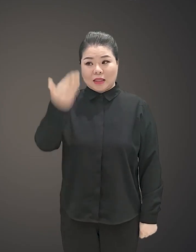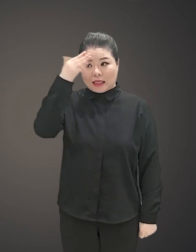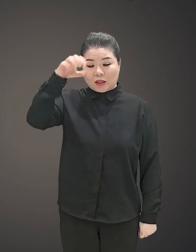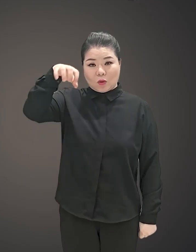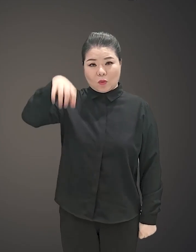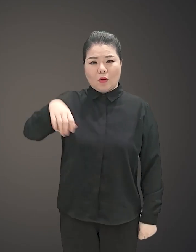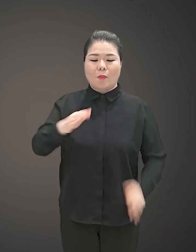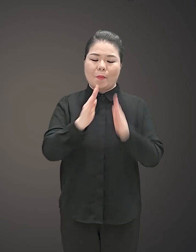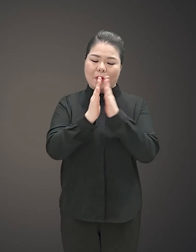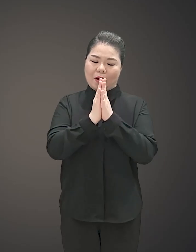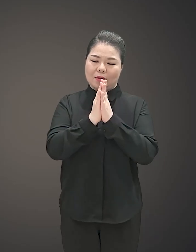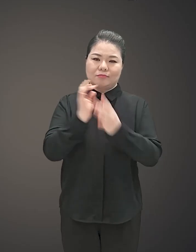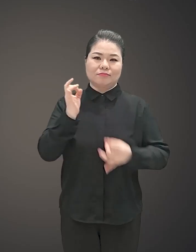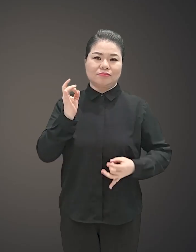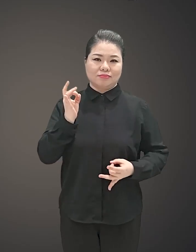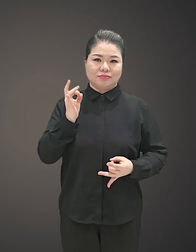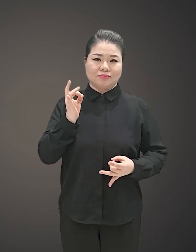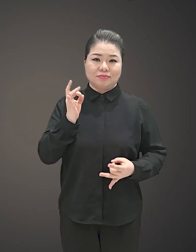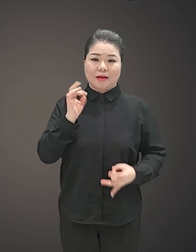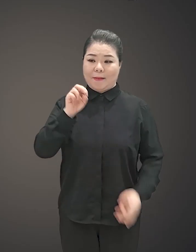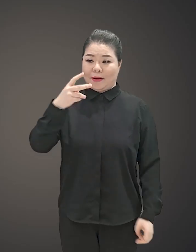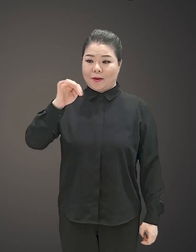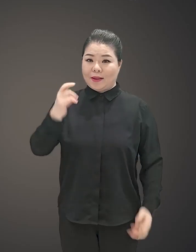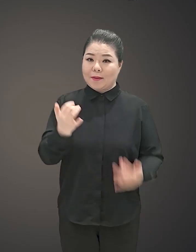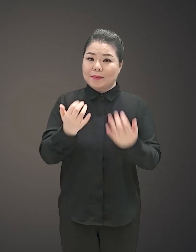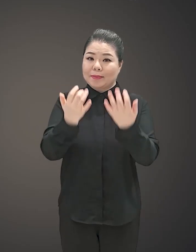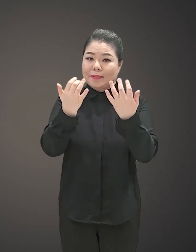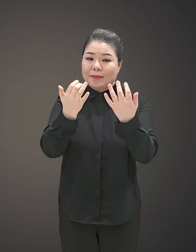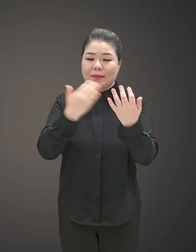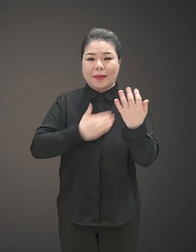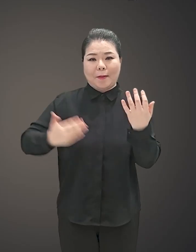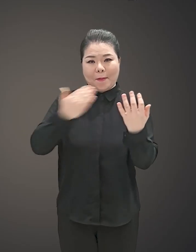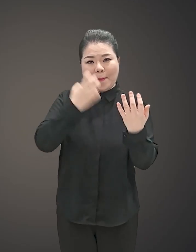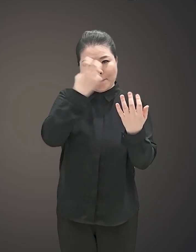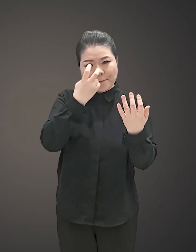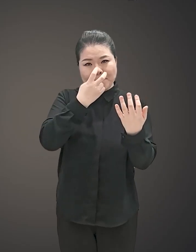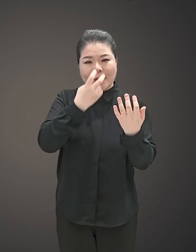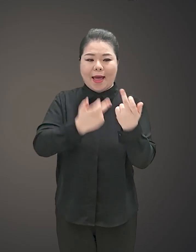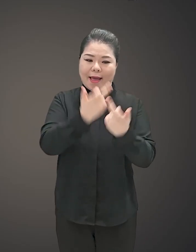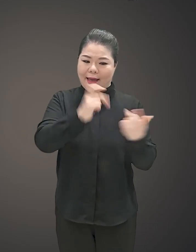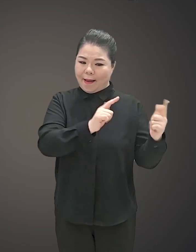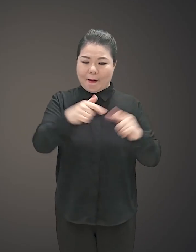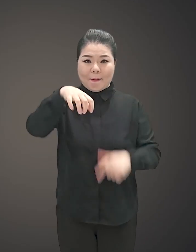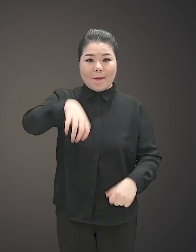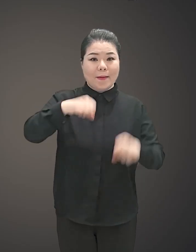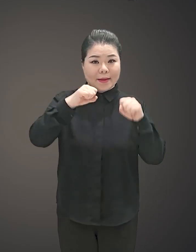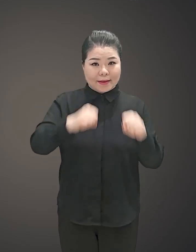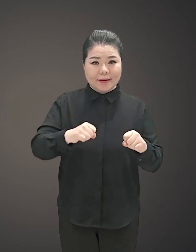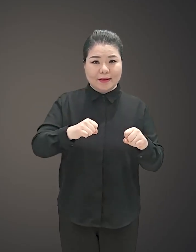낯선 곳에서 명상, 요가, 마리화나 피우기, 내 몸 돌보기, 자연 속에 있기,